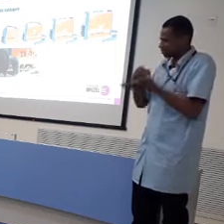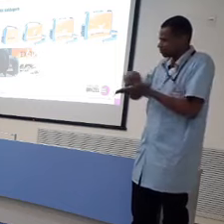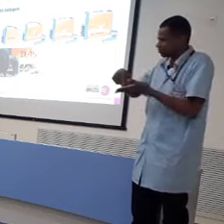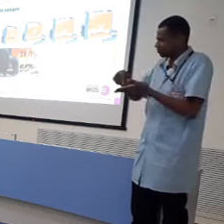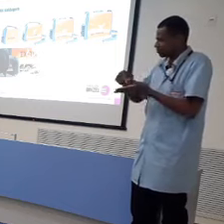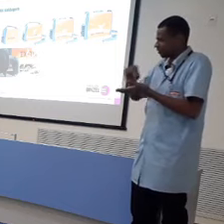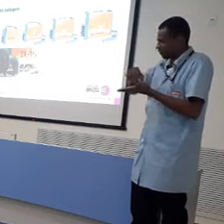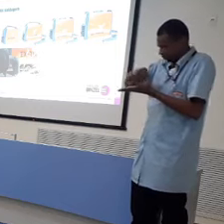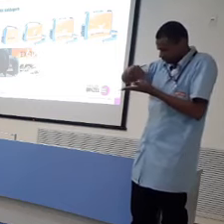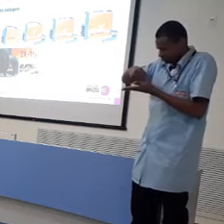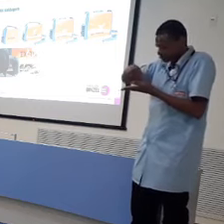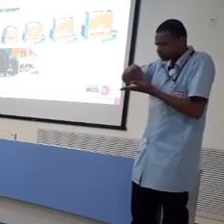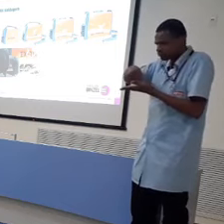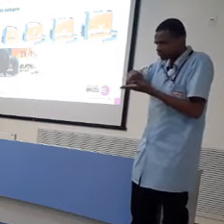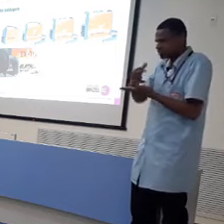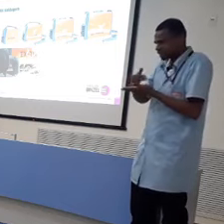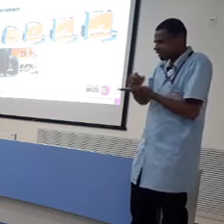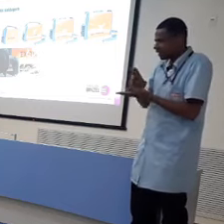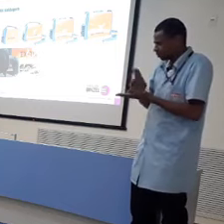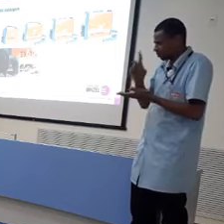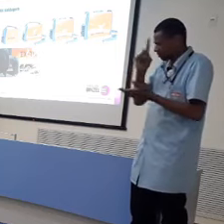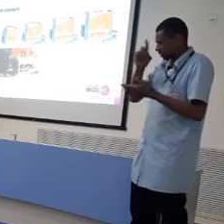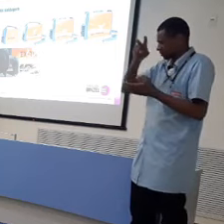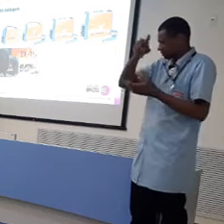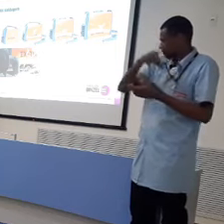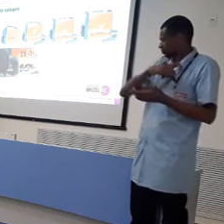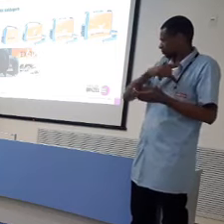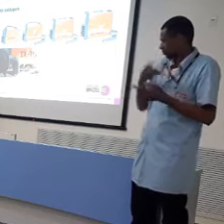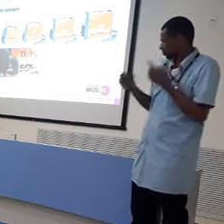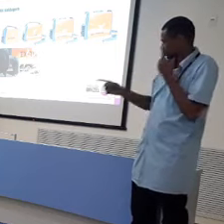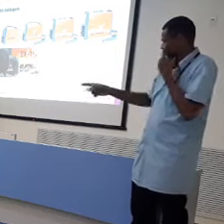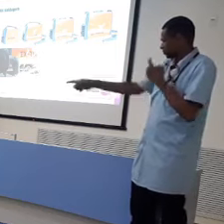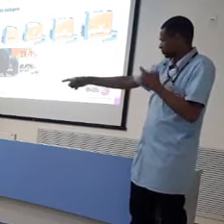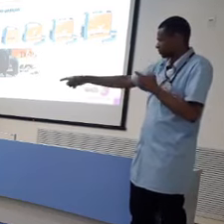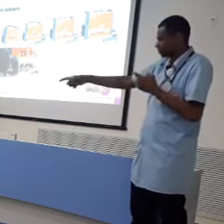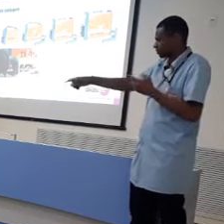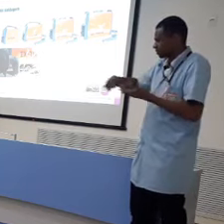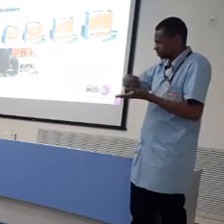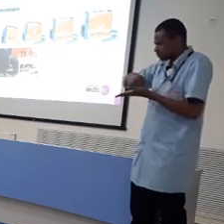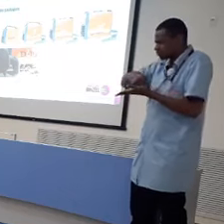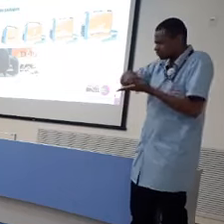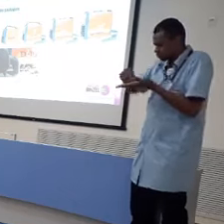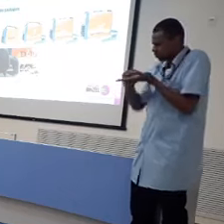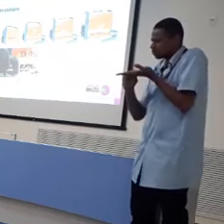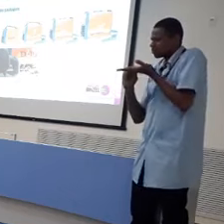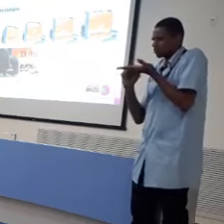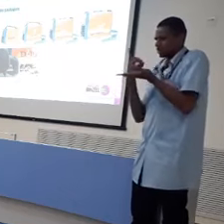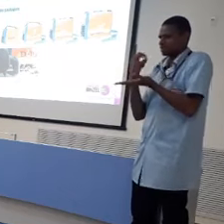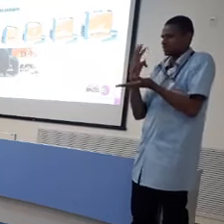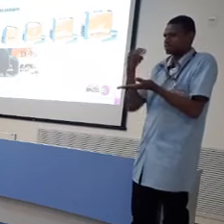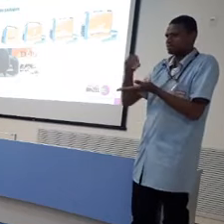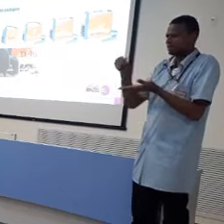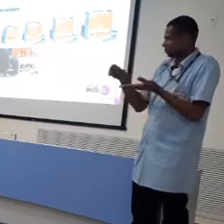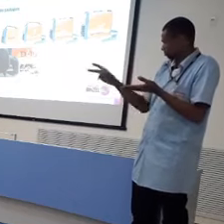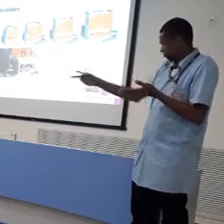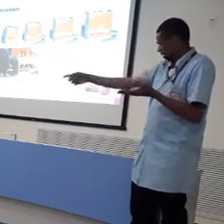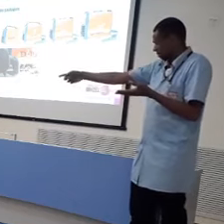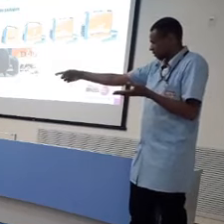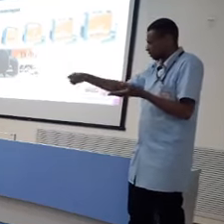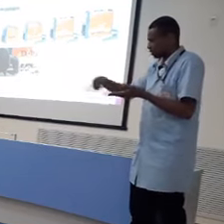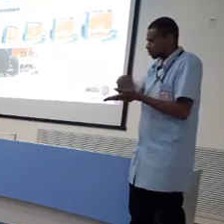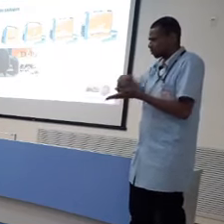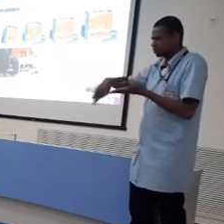13 milímetros, a gente cortou com esse plasma. Qual que é a vantagem, pessoal, do plasma